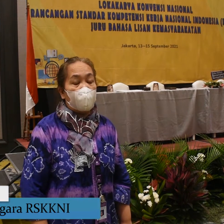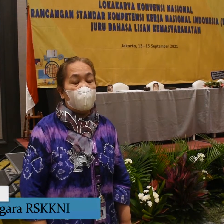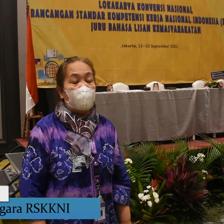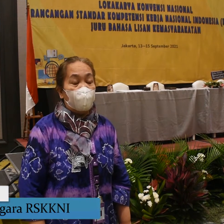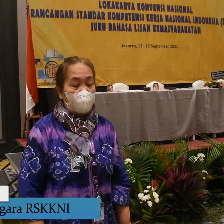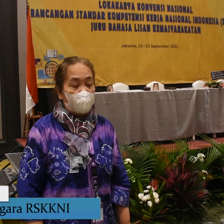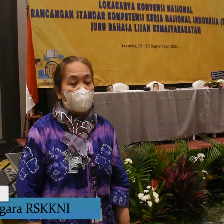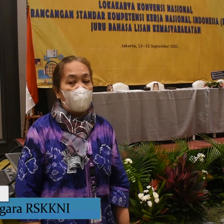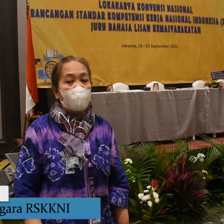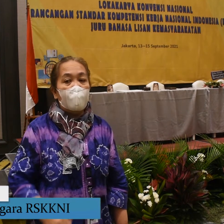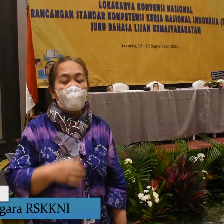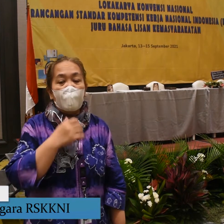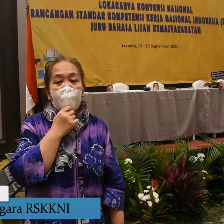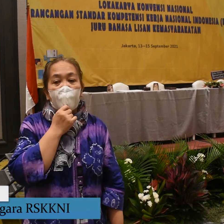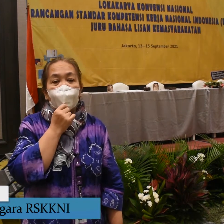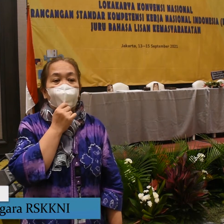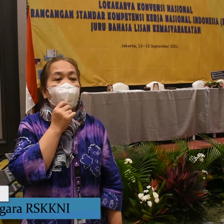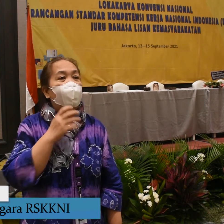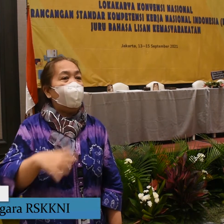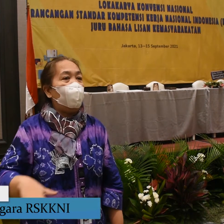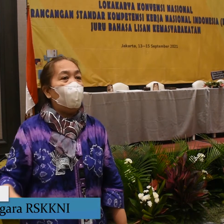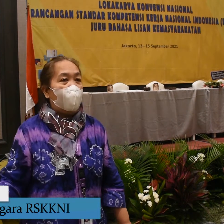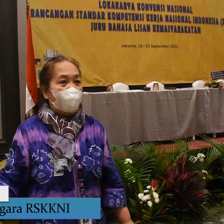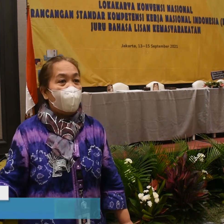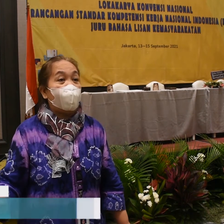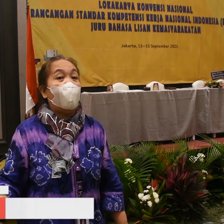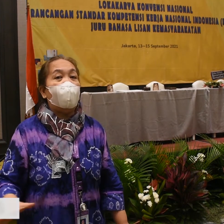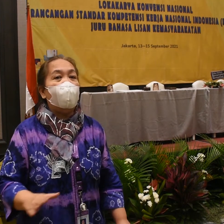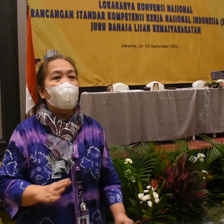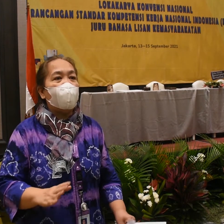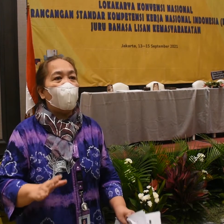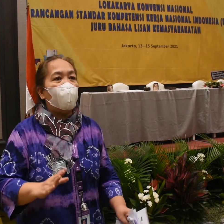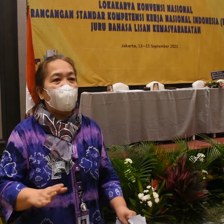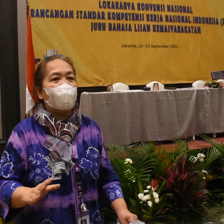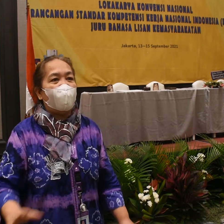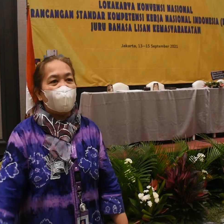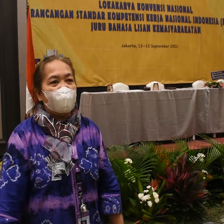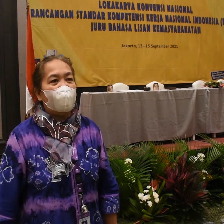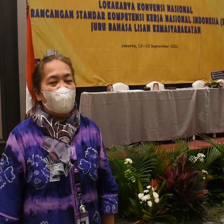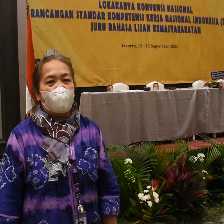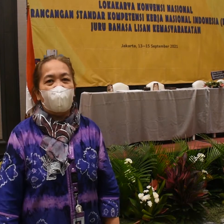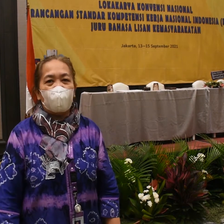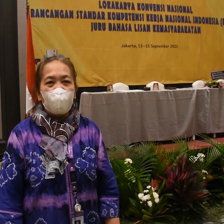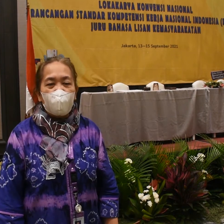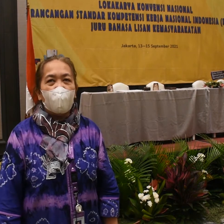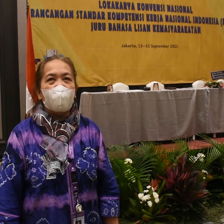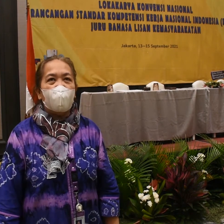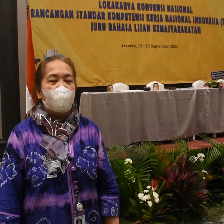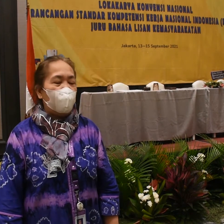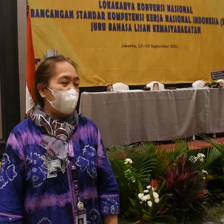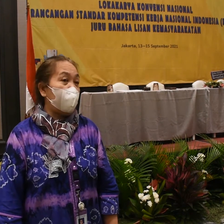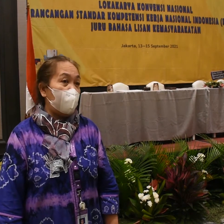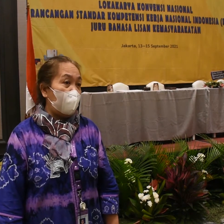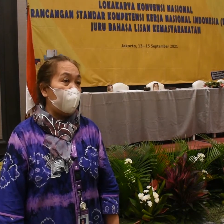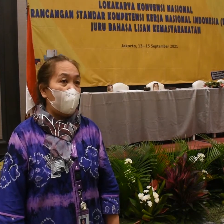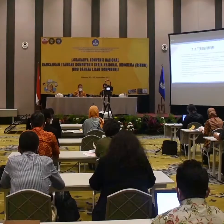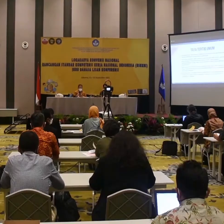di Indonesia ya, karena ini kan belum ada standar kompetensinya itu yang diakui secara nasional itu belum